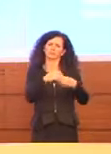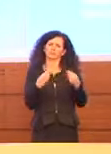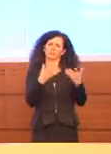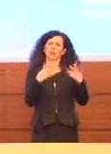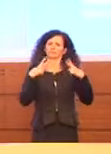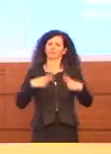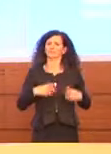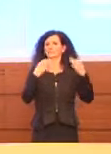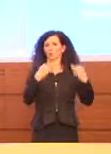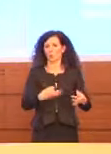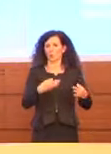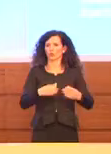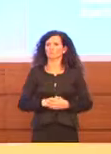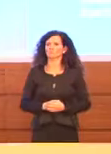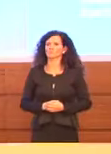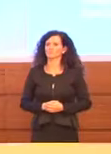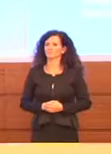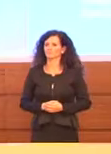sicura